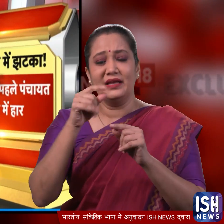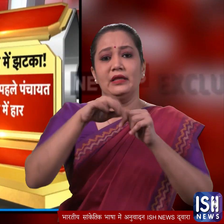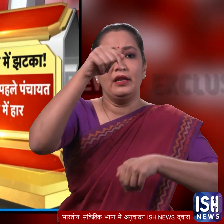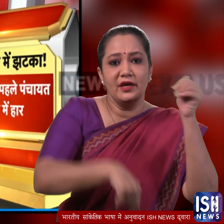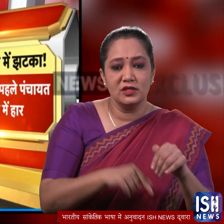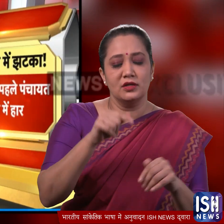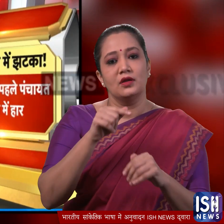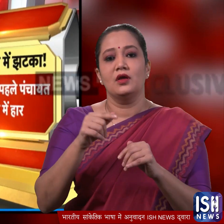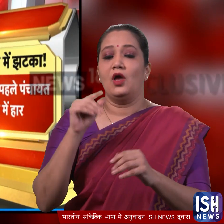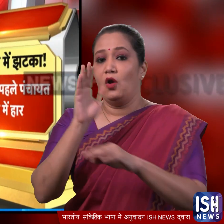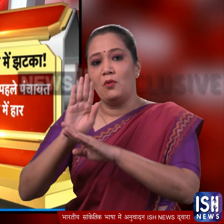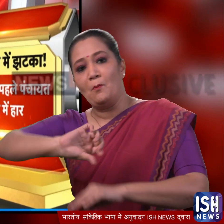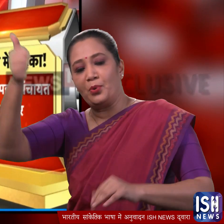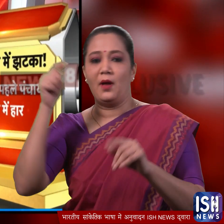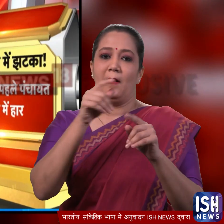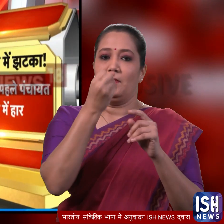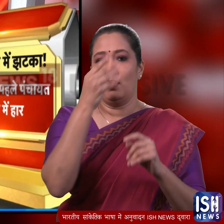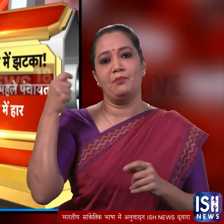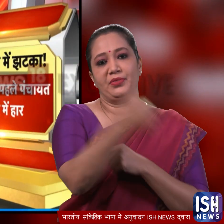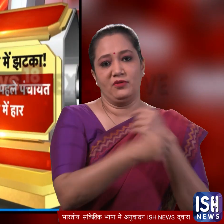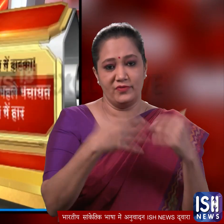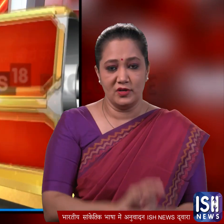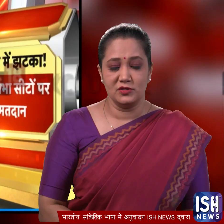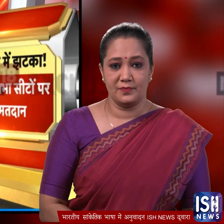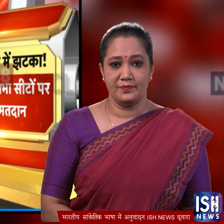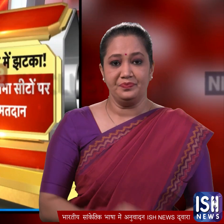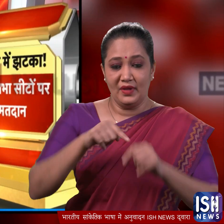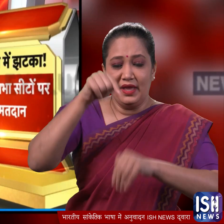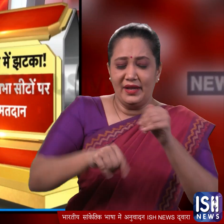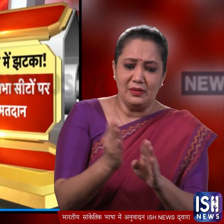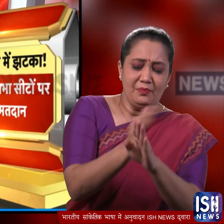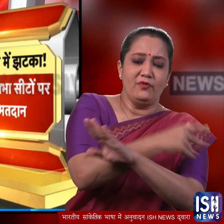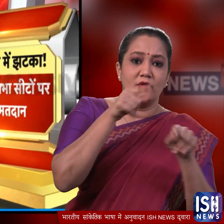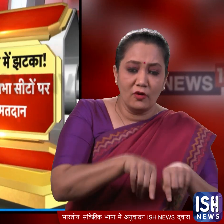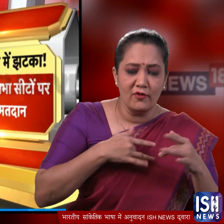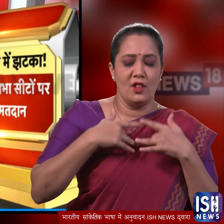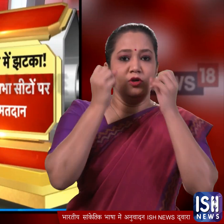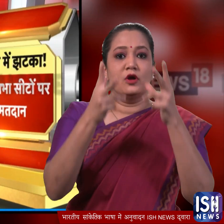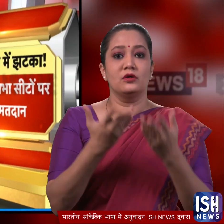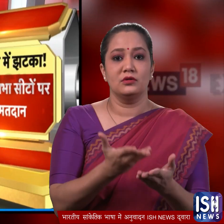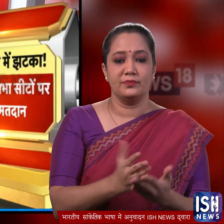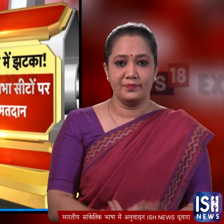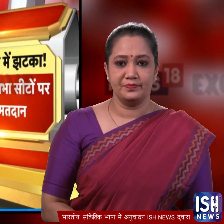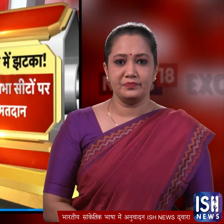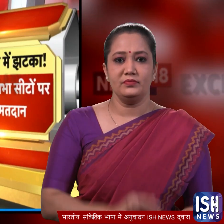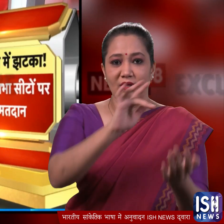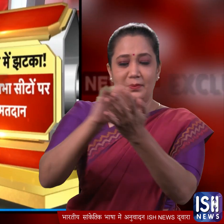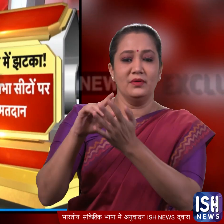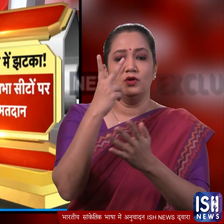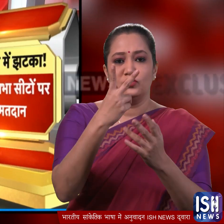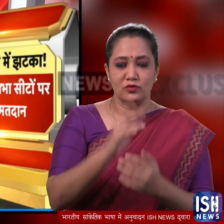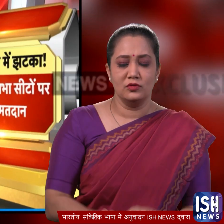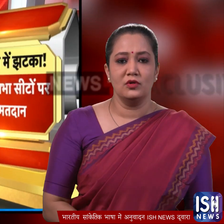में कांग्रेस ने बीजेपी को मात दी, जिसे उपचुनाव से पहले उसके लिए झटका माना जा रहा। राज्य की